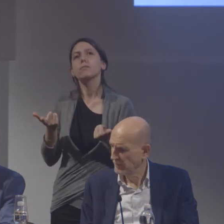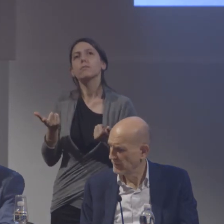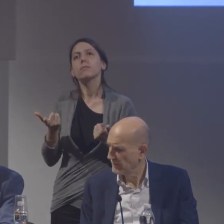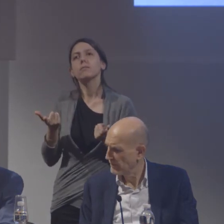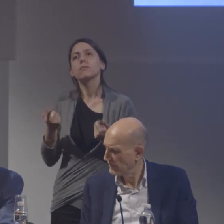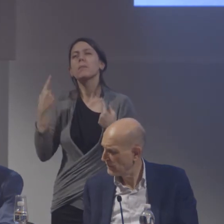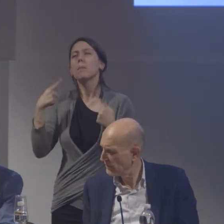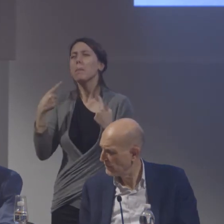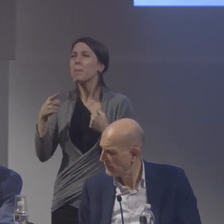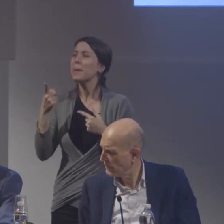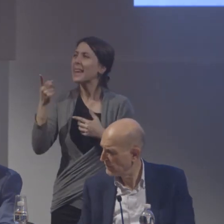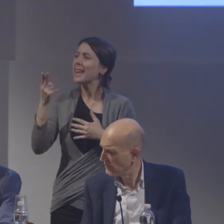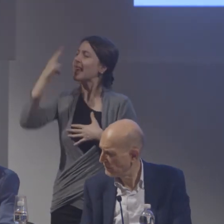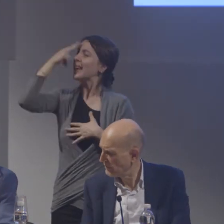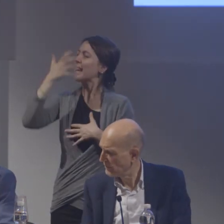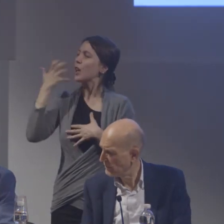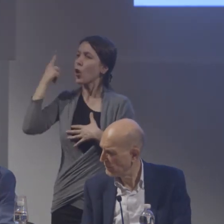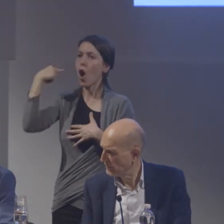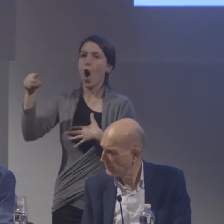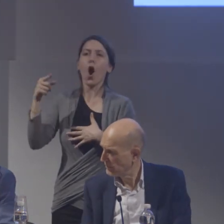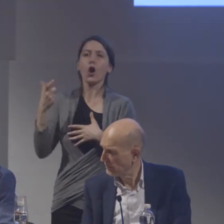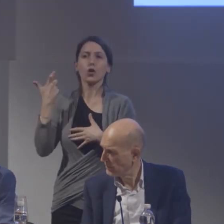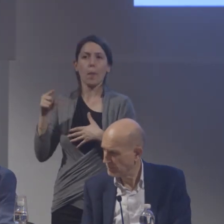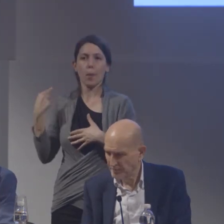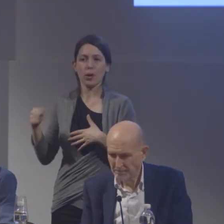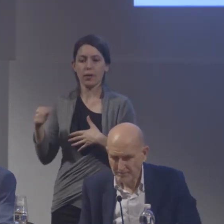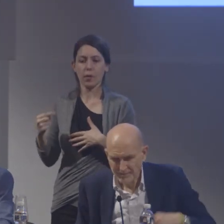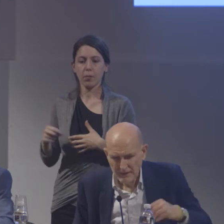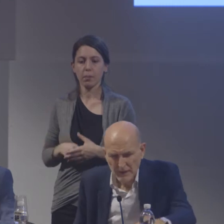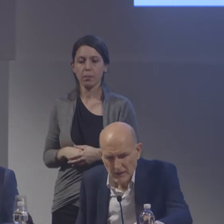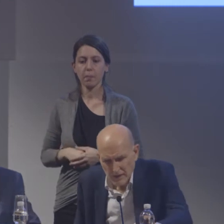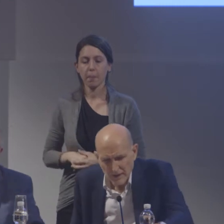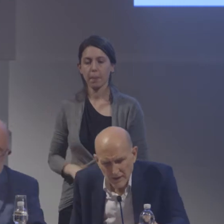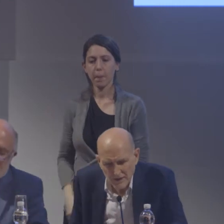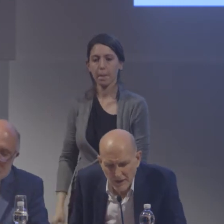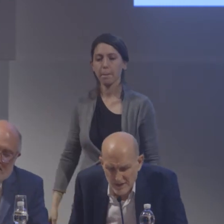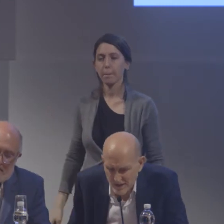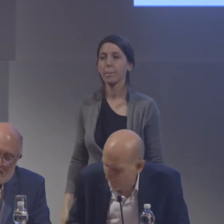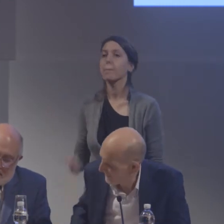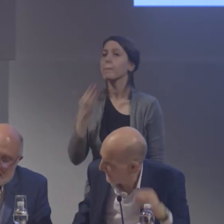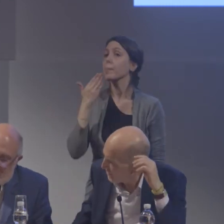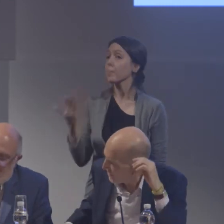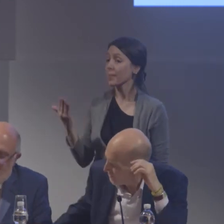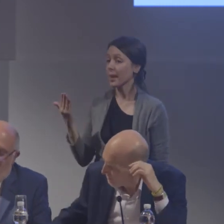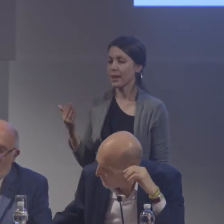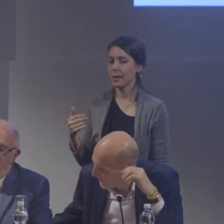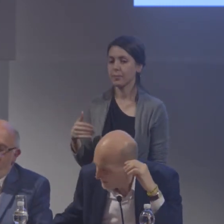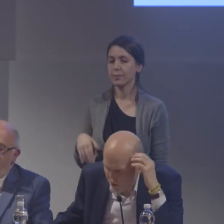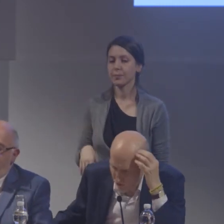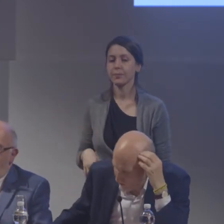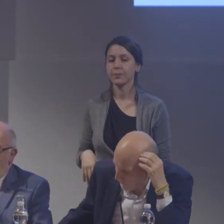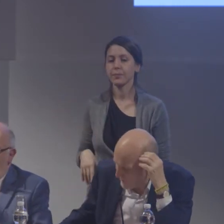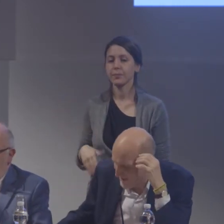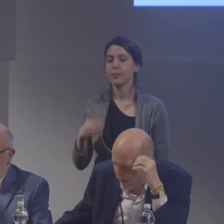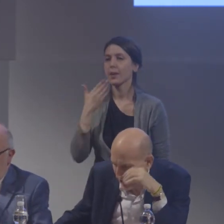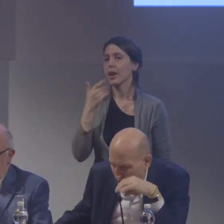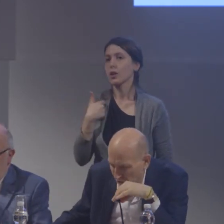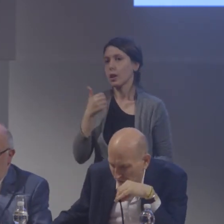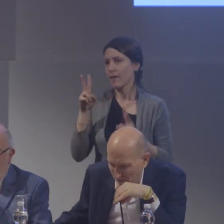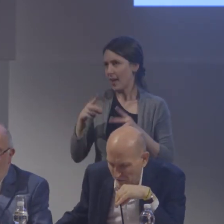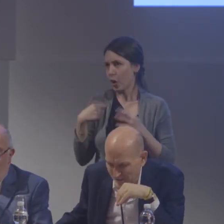questo impatto che De Mauro ha avuto sulla cultura del nostro paese. Grazie, grazie Giovanni. Sì, non ci eravamo